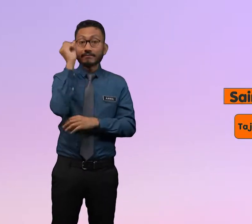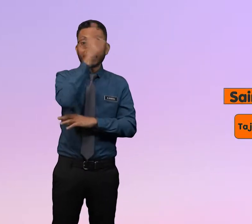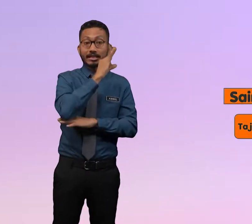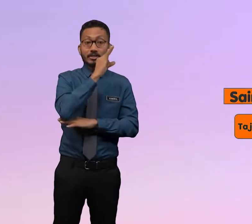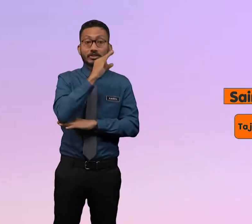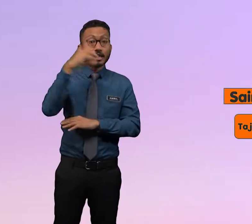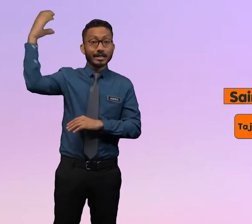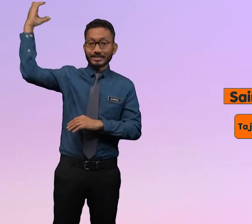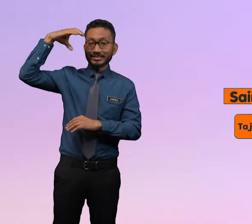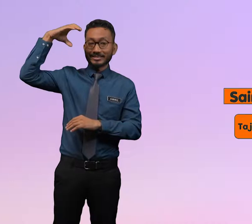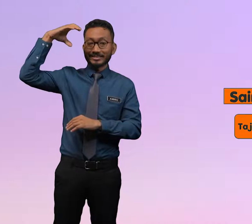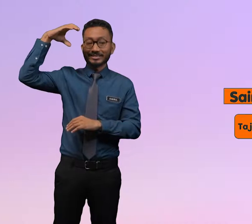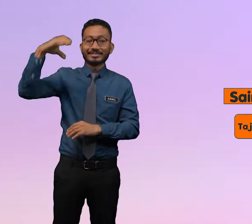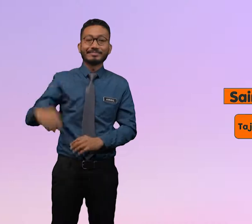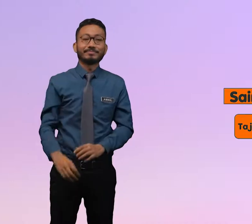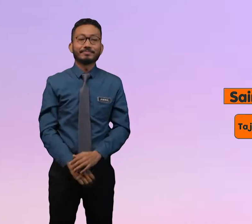cipat cahaya.